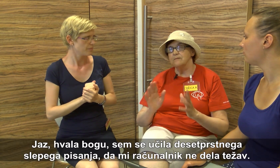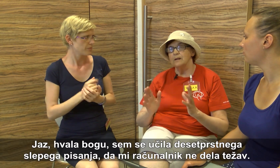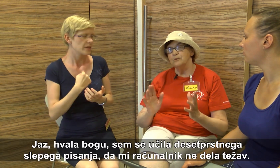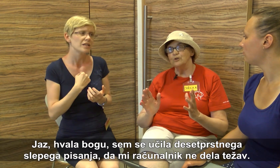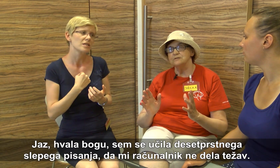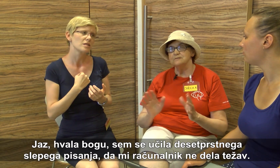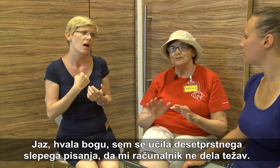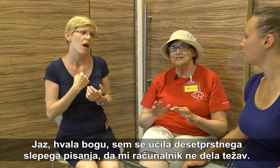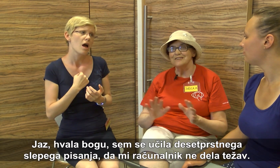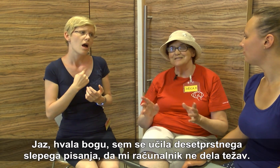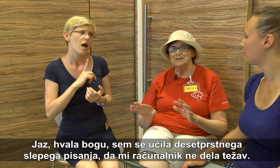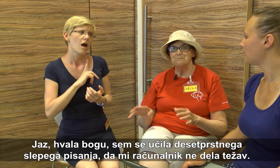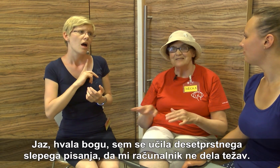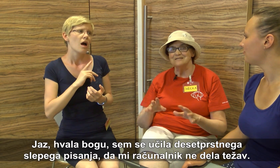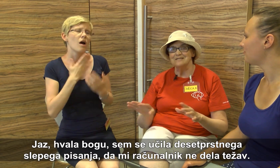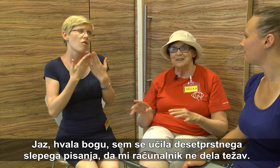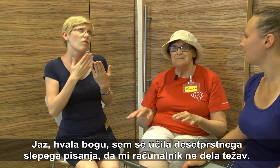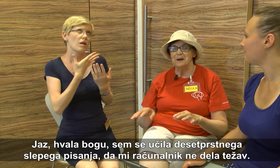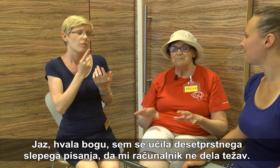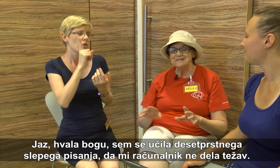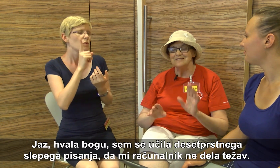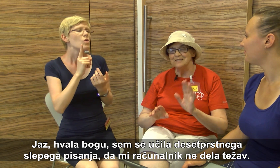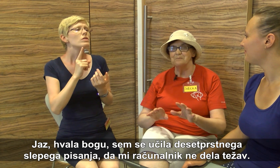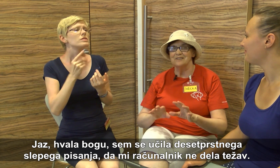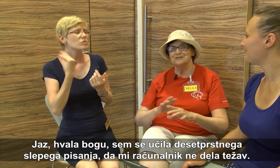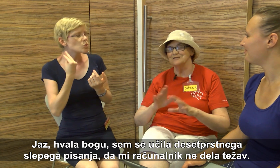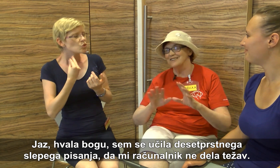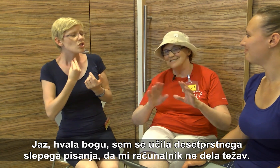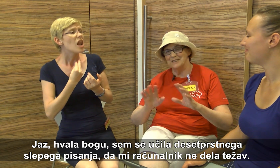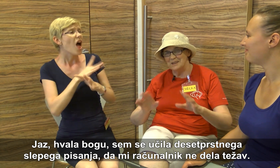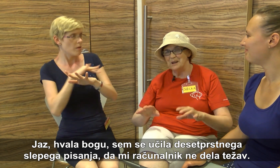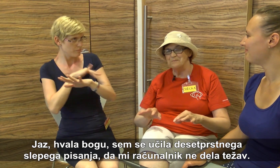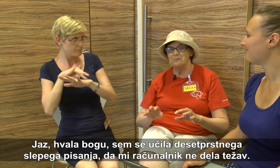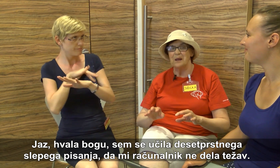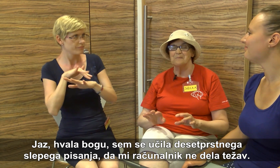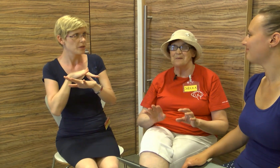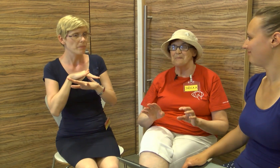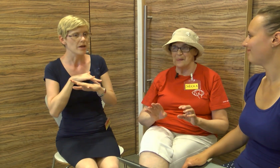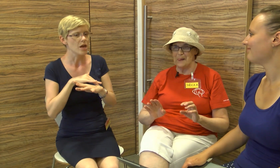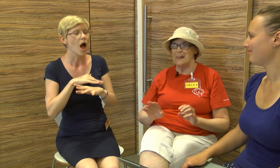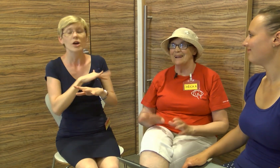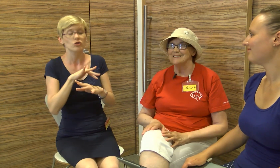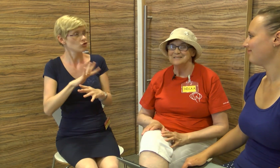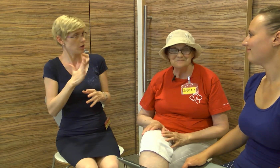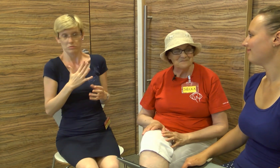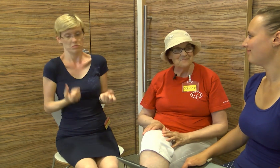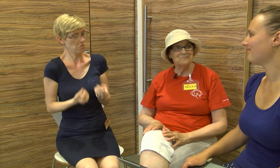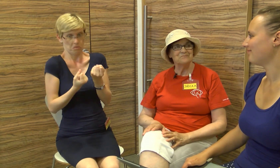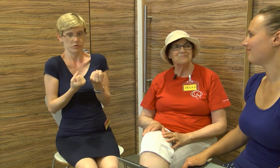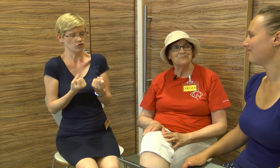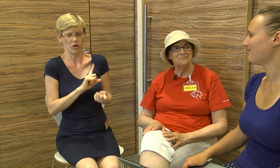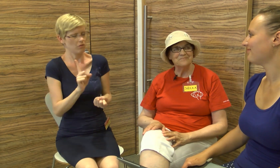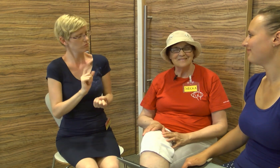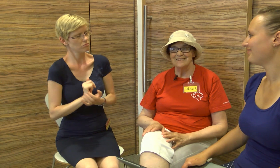Јас, хвала Богу, сум се учила 10 парсника слепега писање да ме рачуналник не дела проблема.